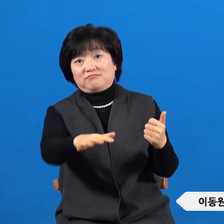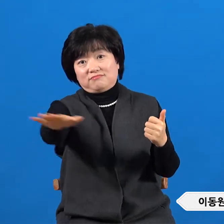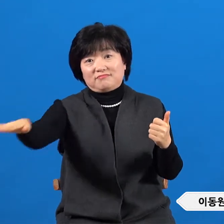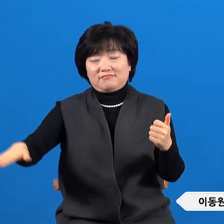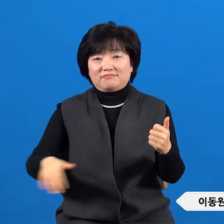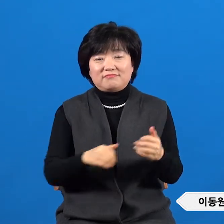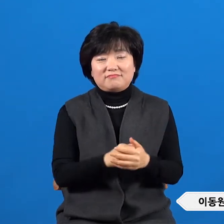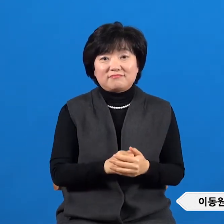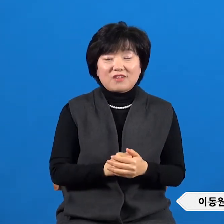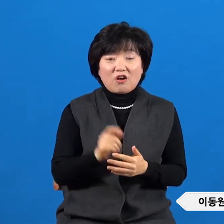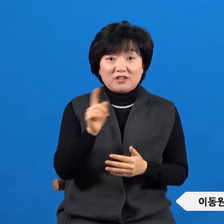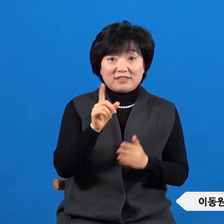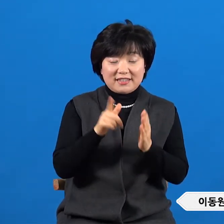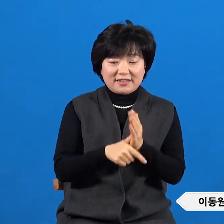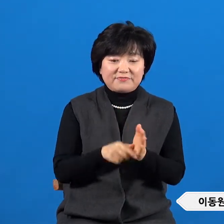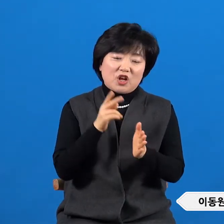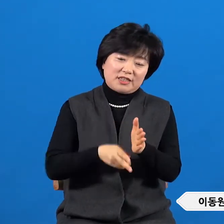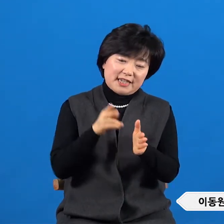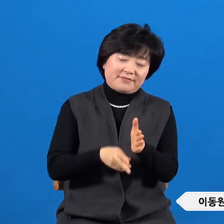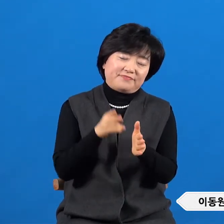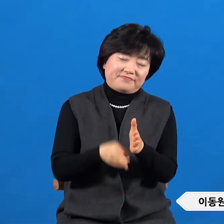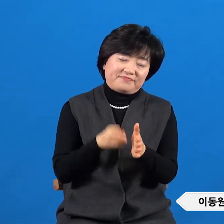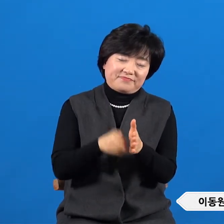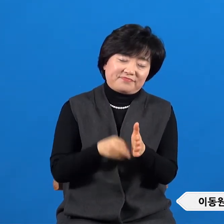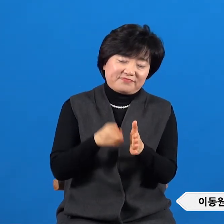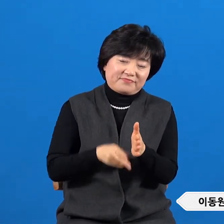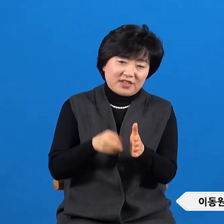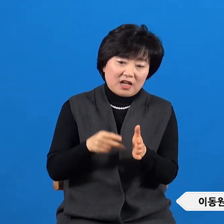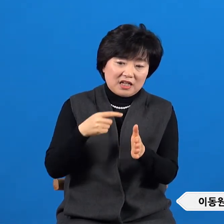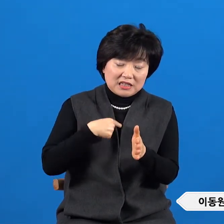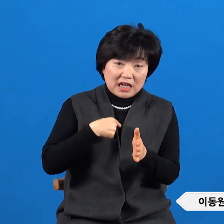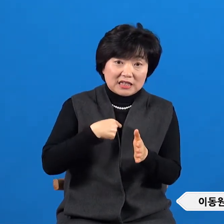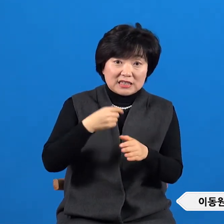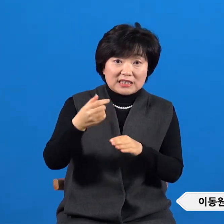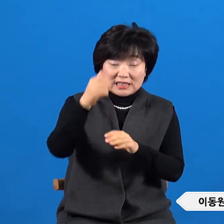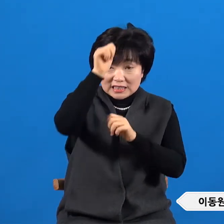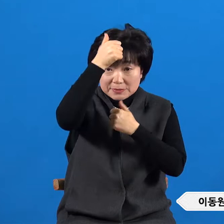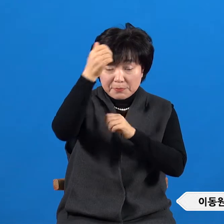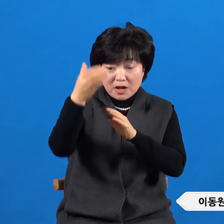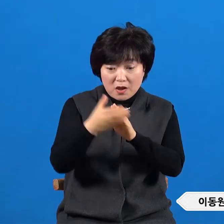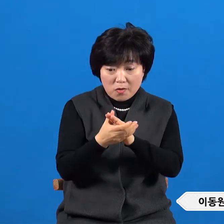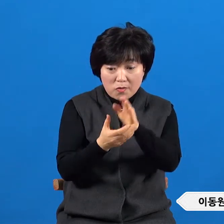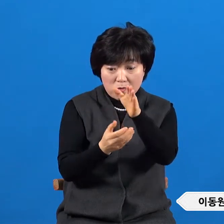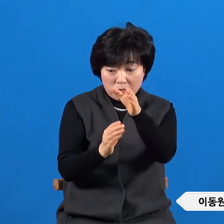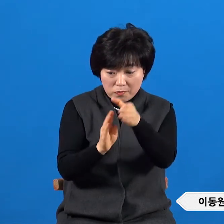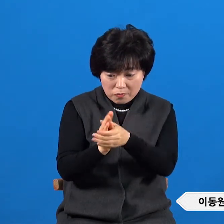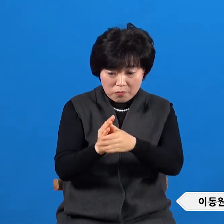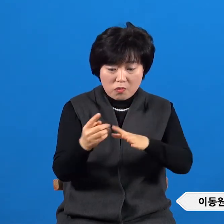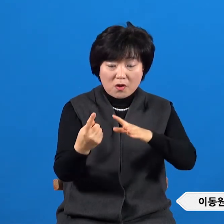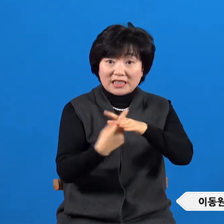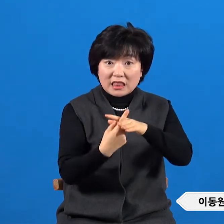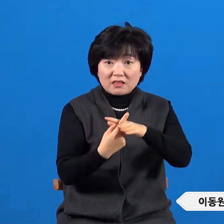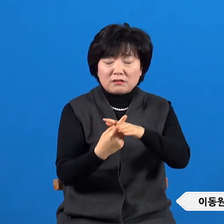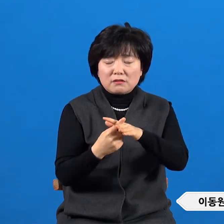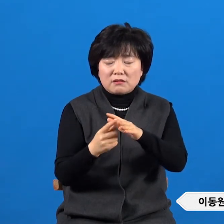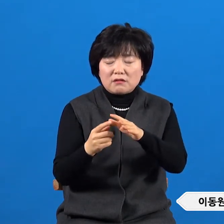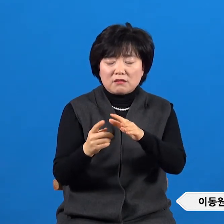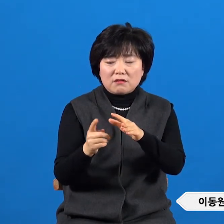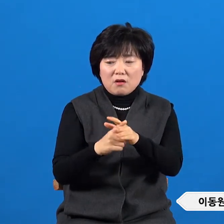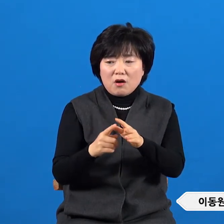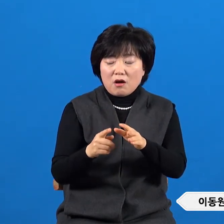감동시키는 지도자였습니다. 한 번은 그가 열차 여행을 하다가 자기가 신고 있던